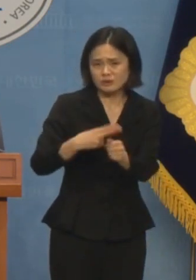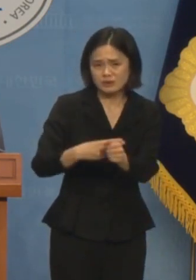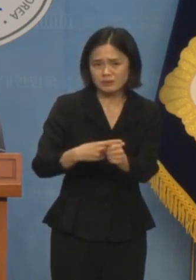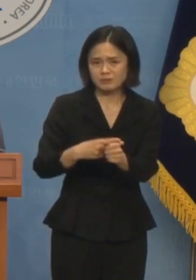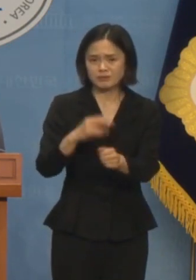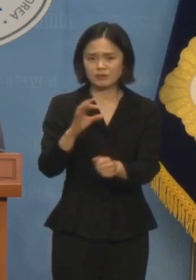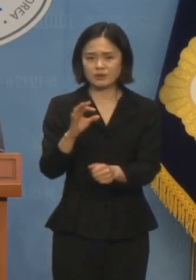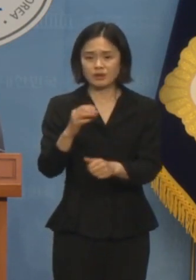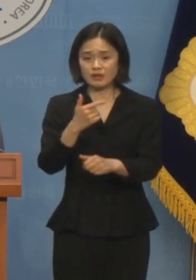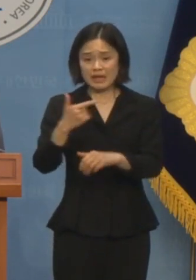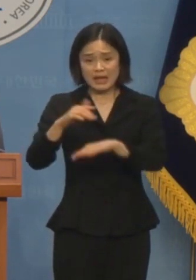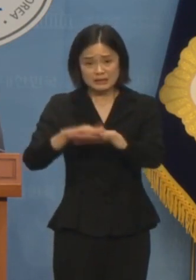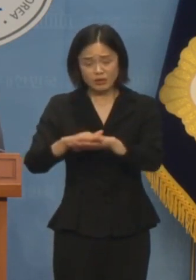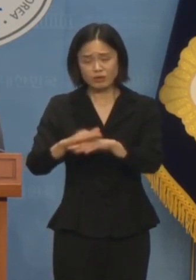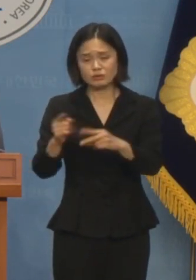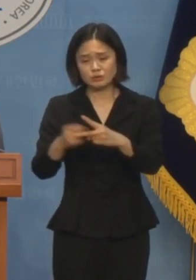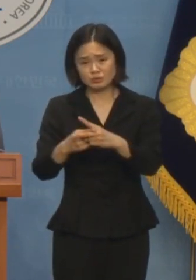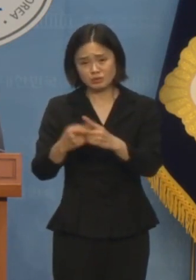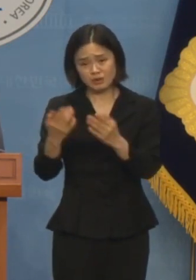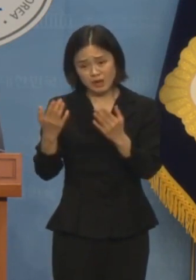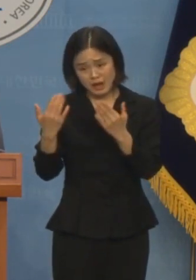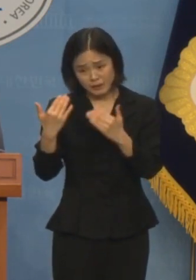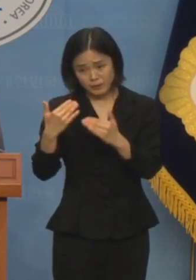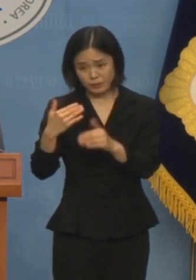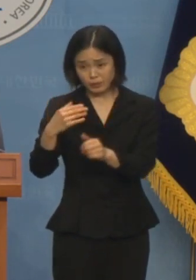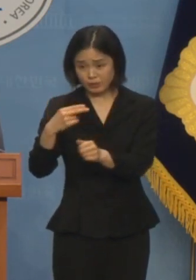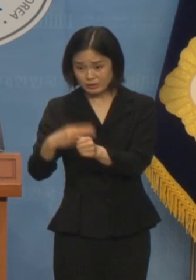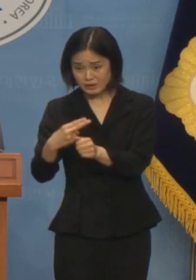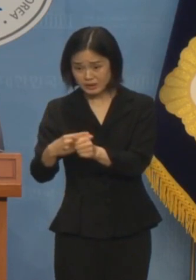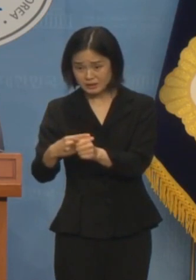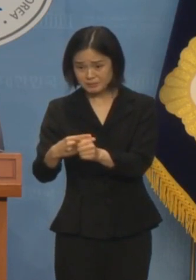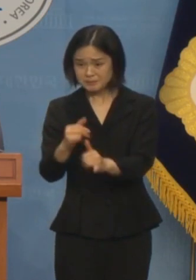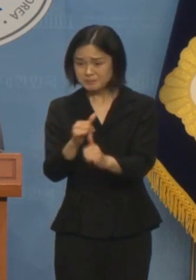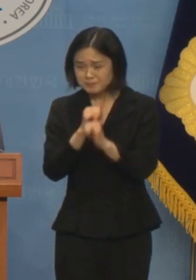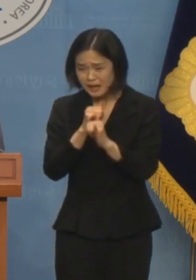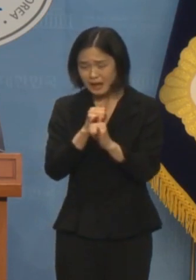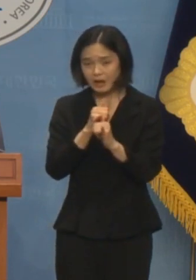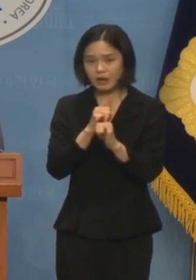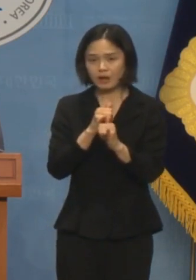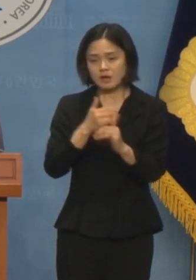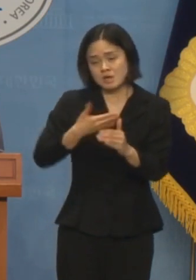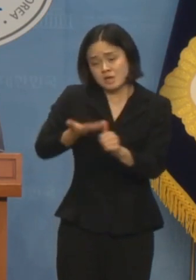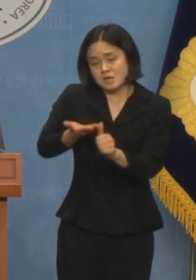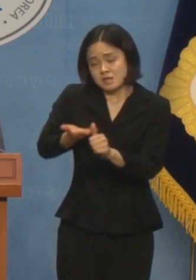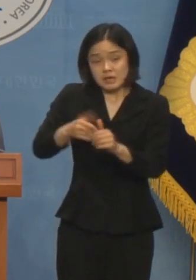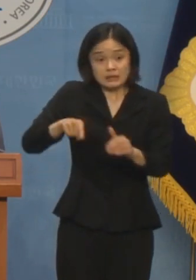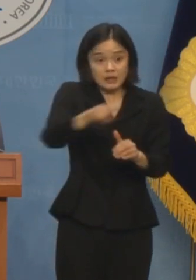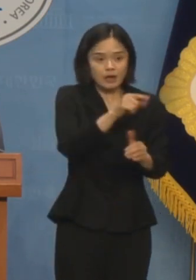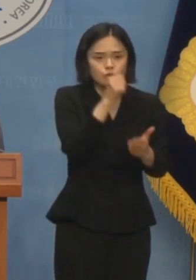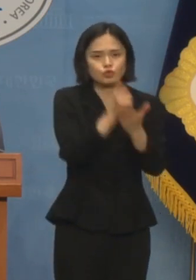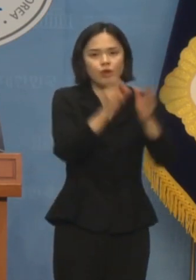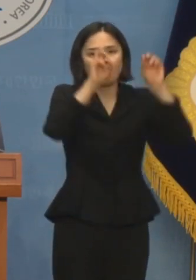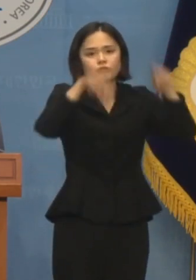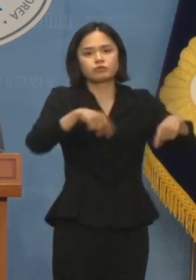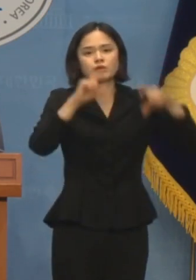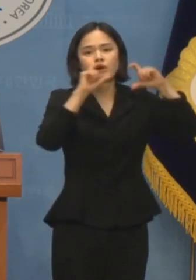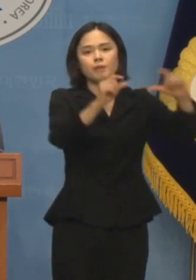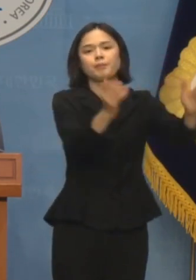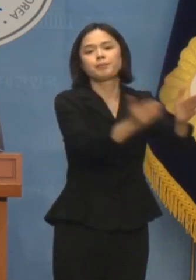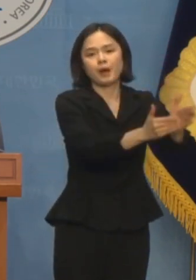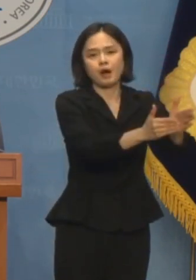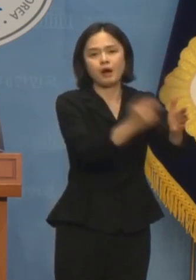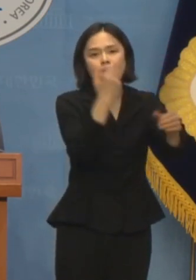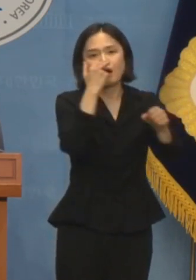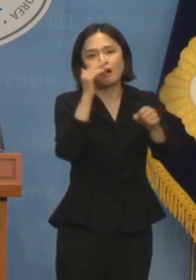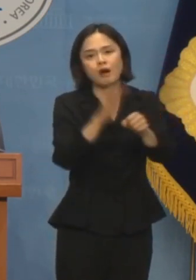모두 무혐의 처분이 나왔습니다. 이러한 일련의 수사 결과는 악성 민원인 교권 침해 학부모에게